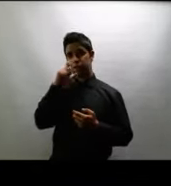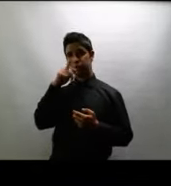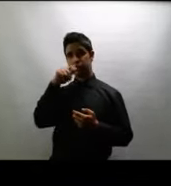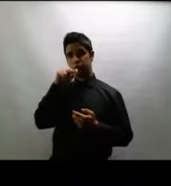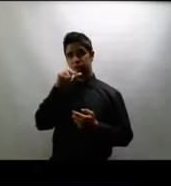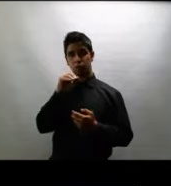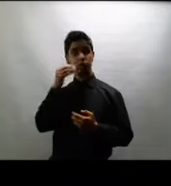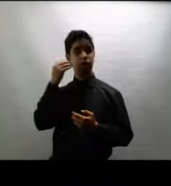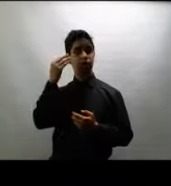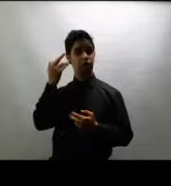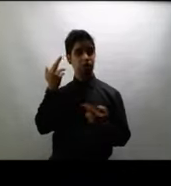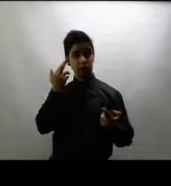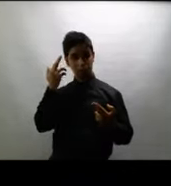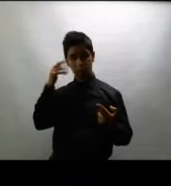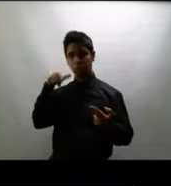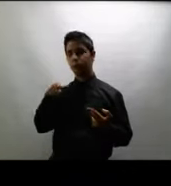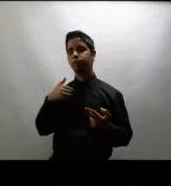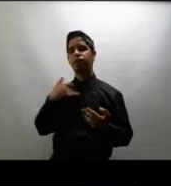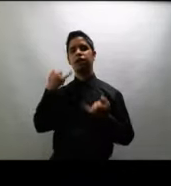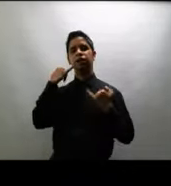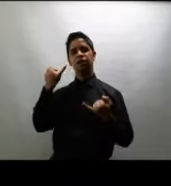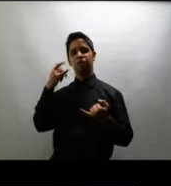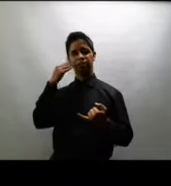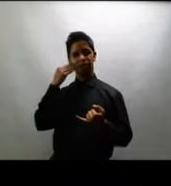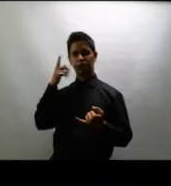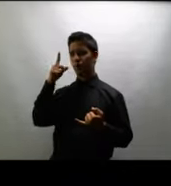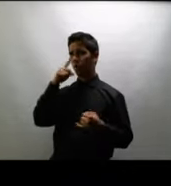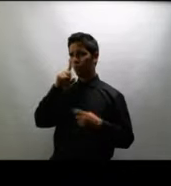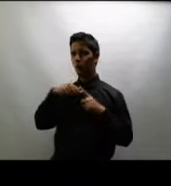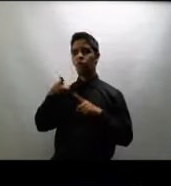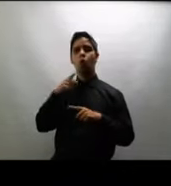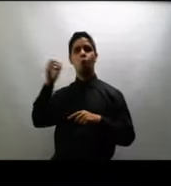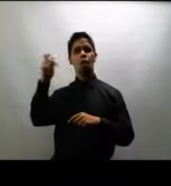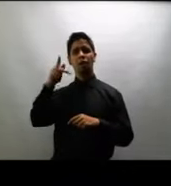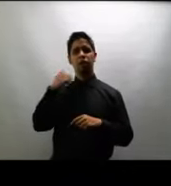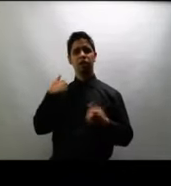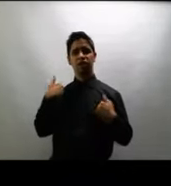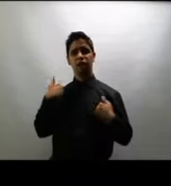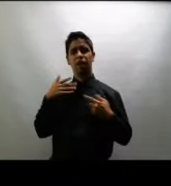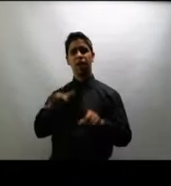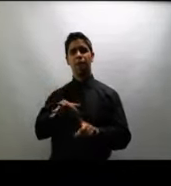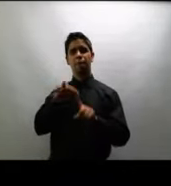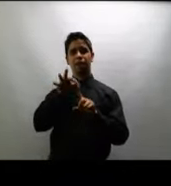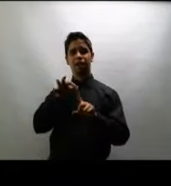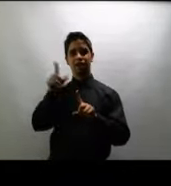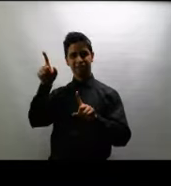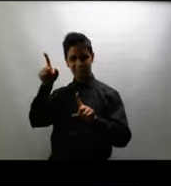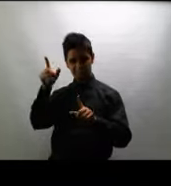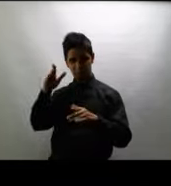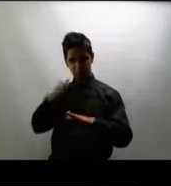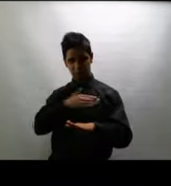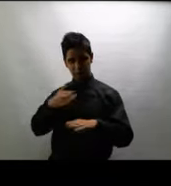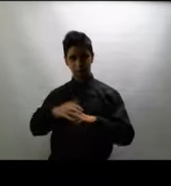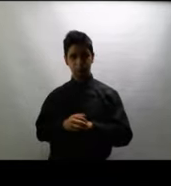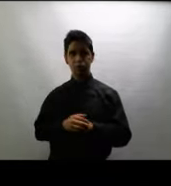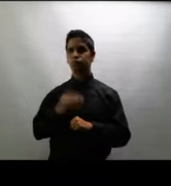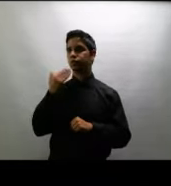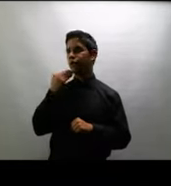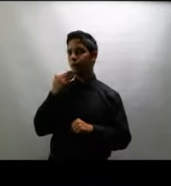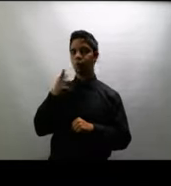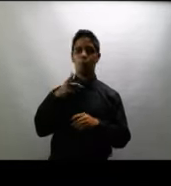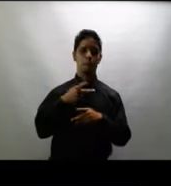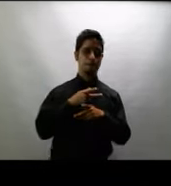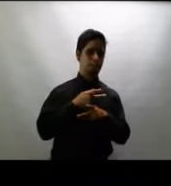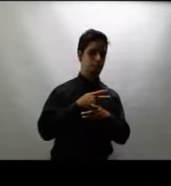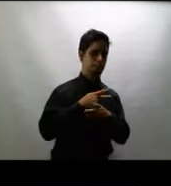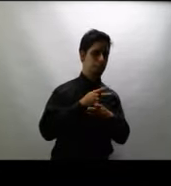idea era que fuera como los especiales estos del banco, que tú lo haces, es un proyecto, y después nadie, porque en